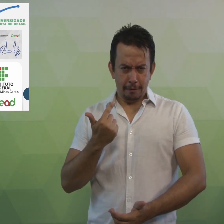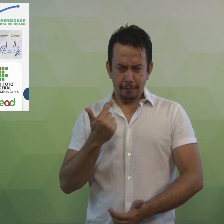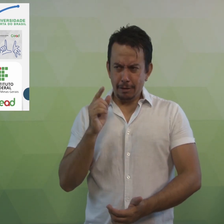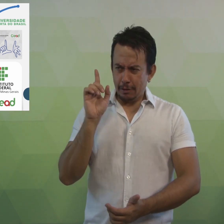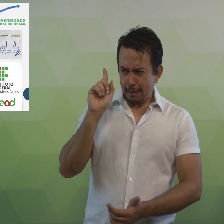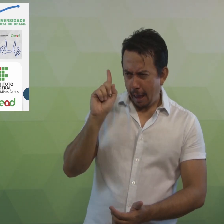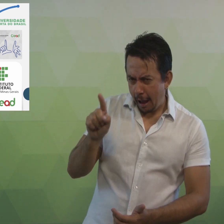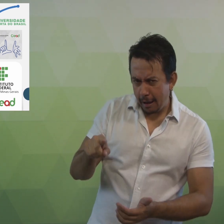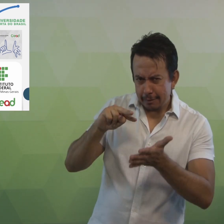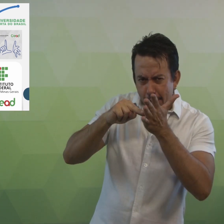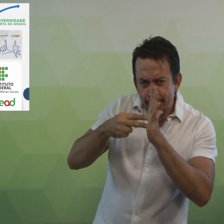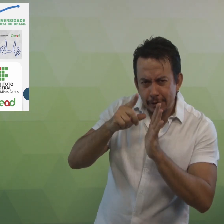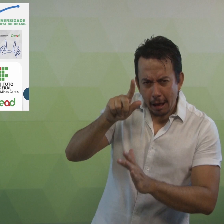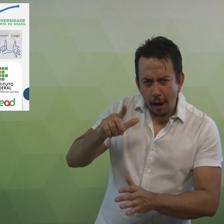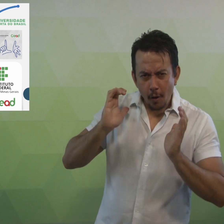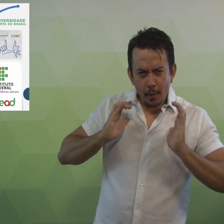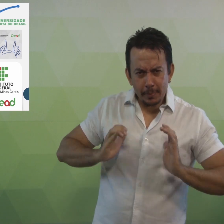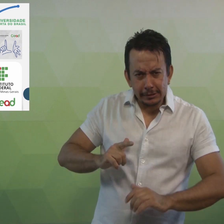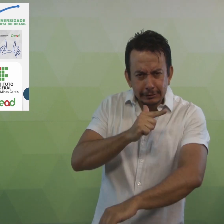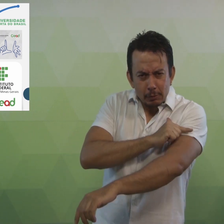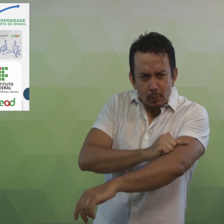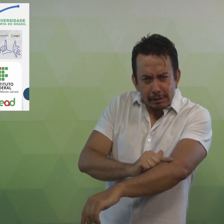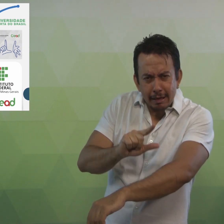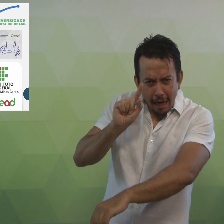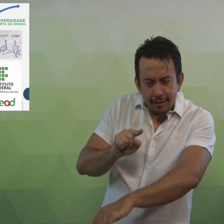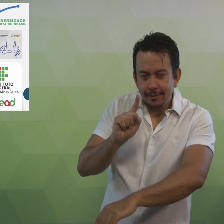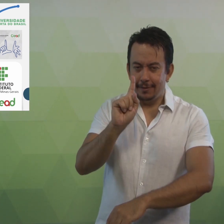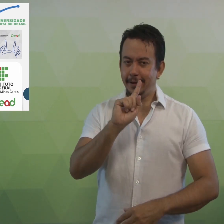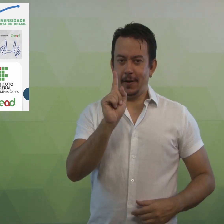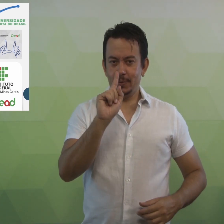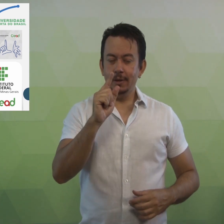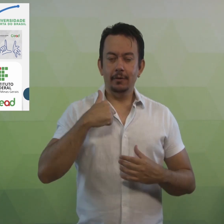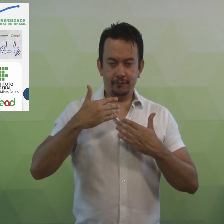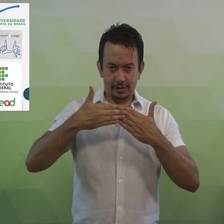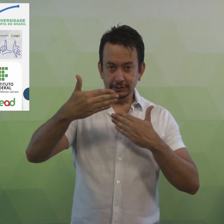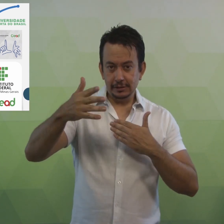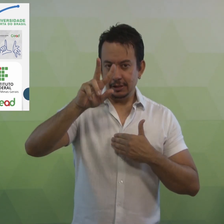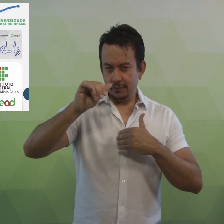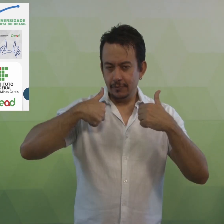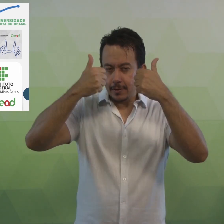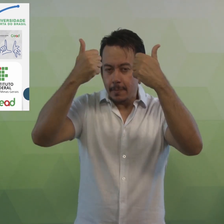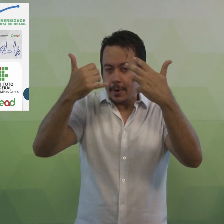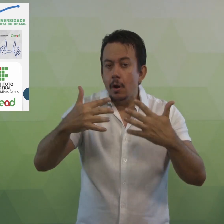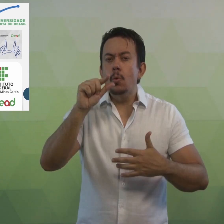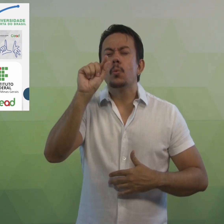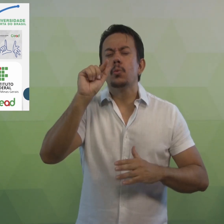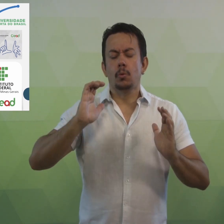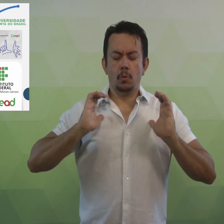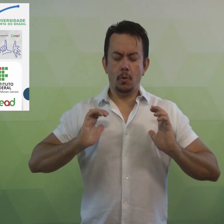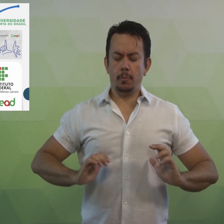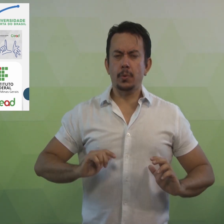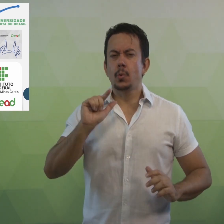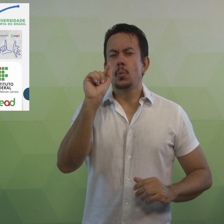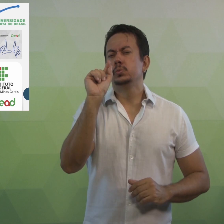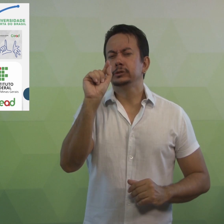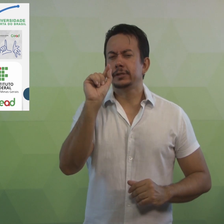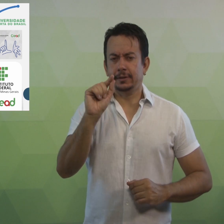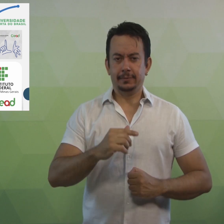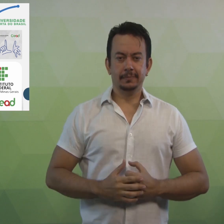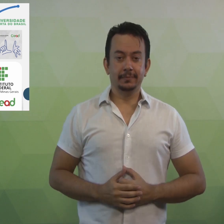a questão comportamentalista é só a educação, é só como a pessoa se proceder, como a pessoa se comportar? Nós